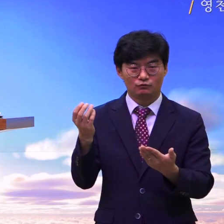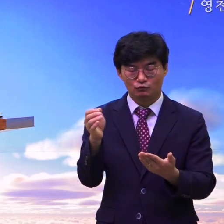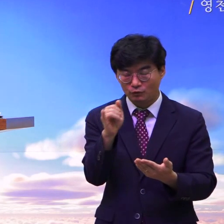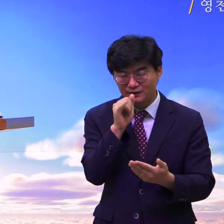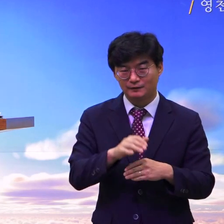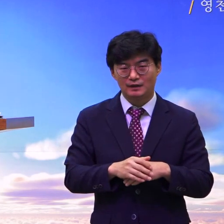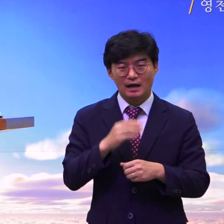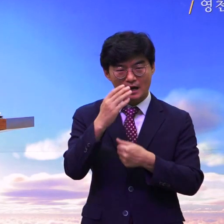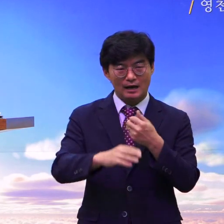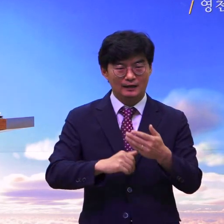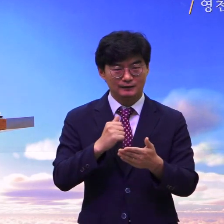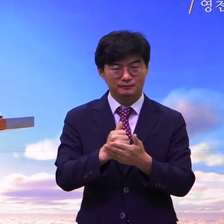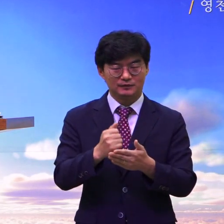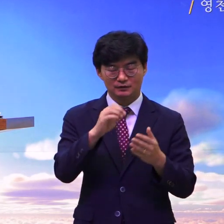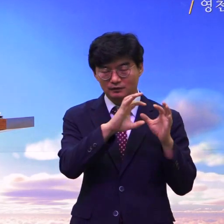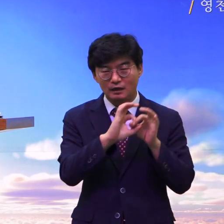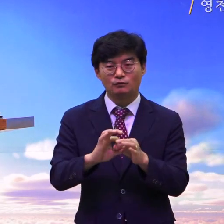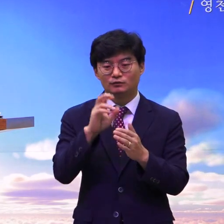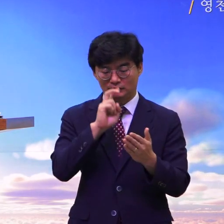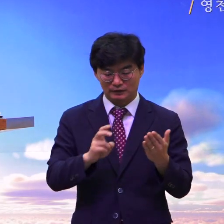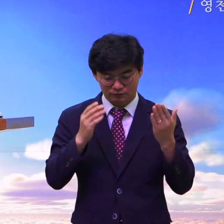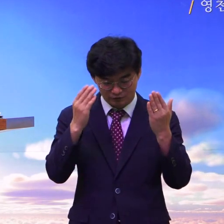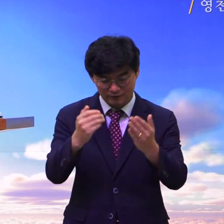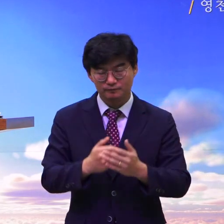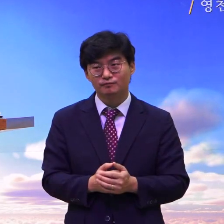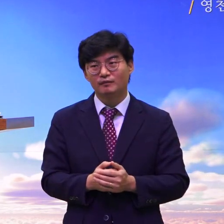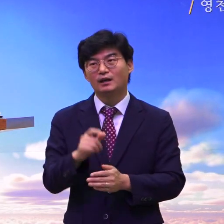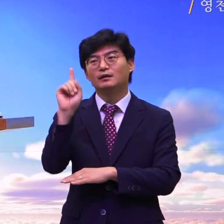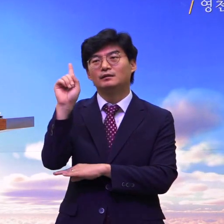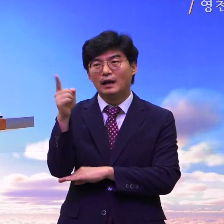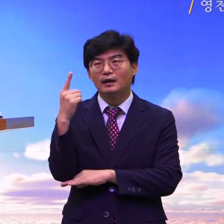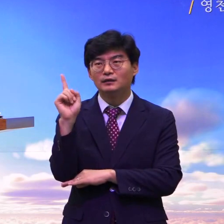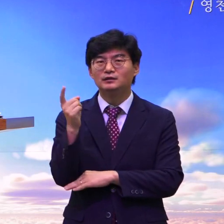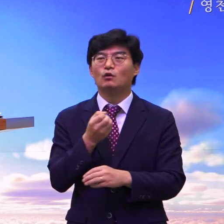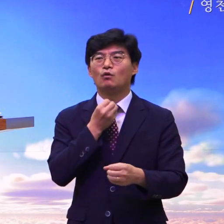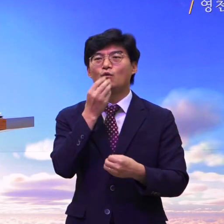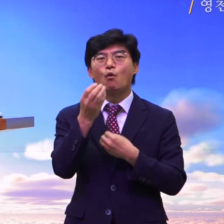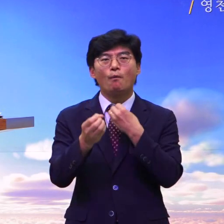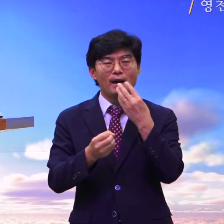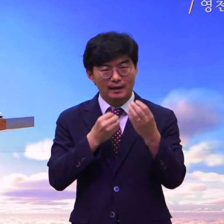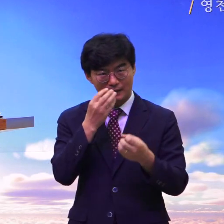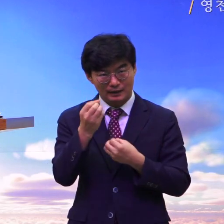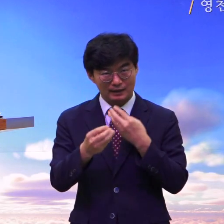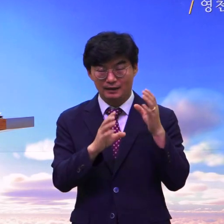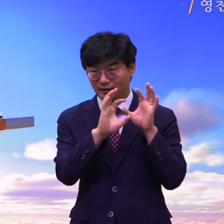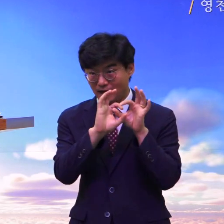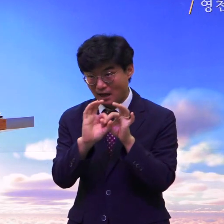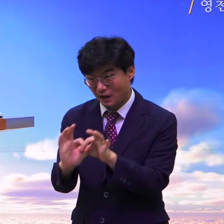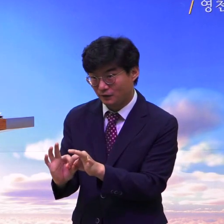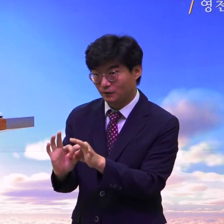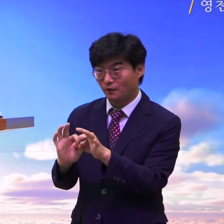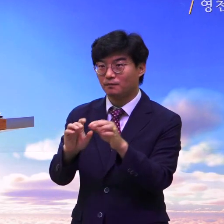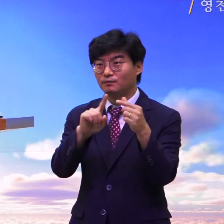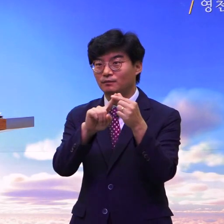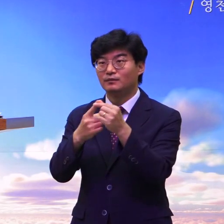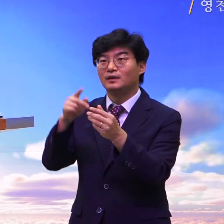오늘 시편 63편 3절과 4절 다윗의 그 고백을 우리가 자막을 보시면서 한번 같이